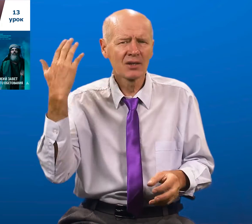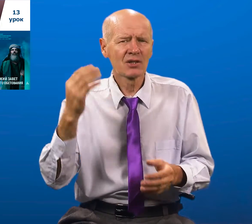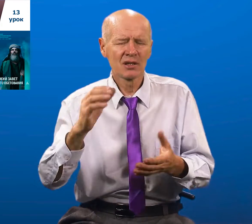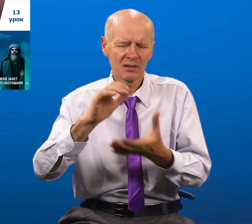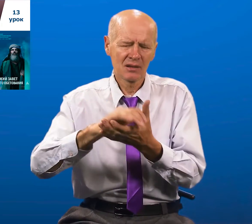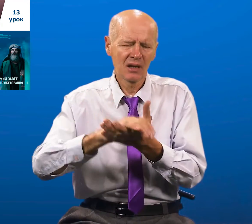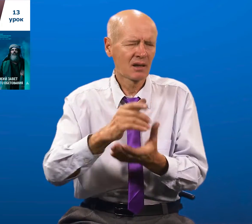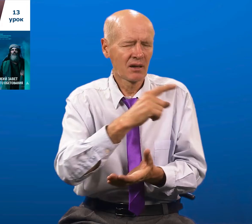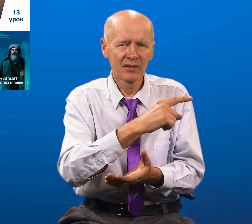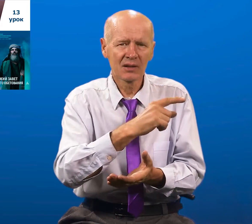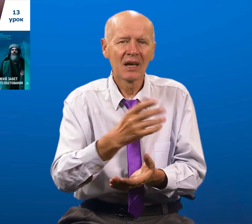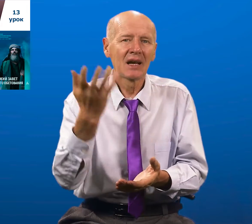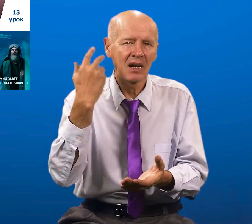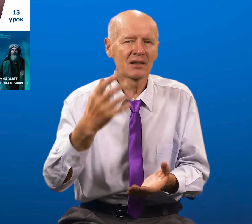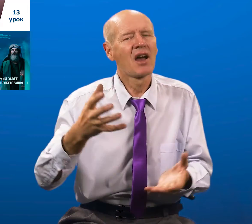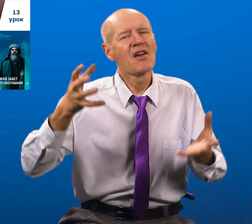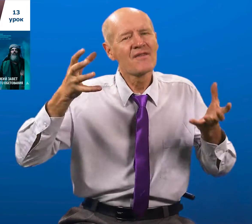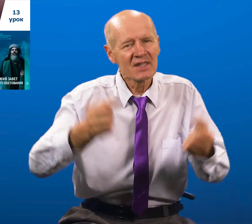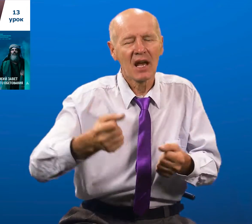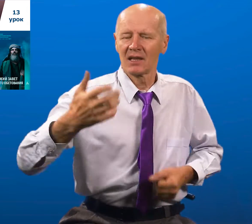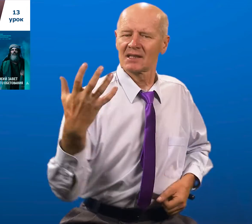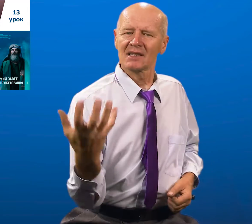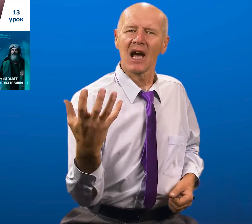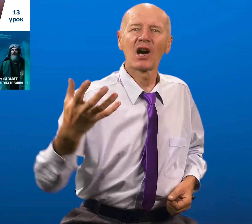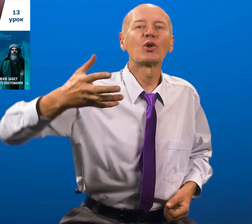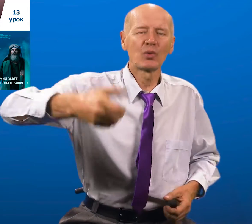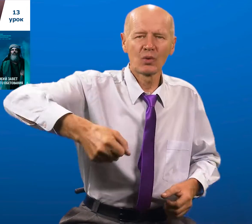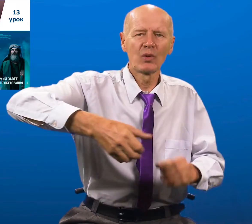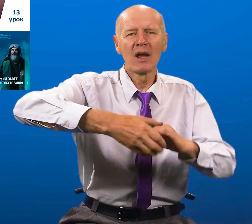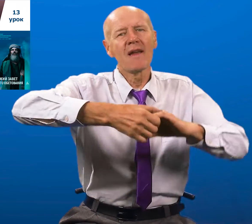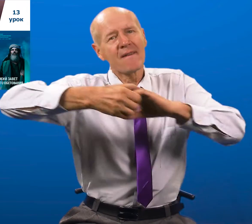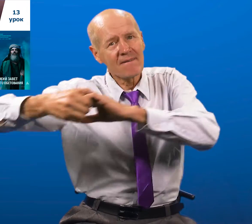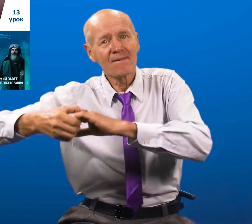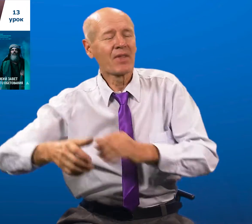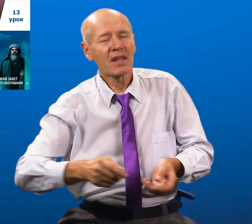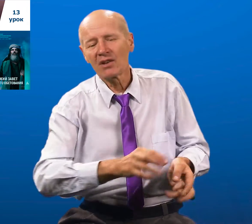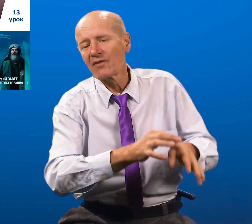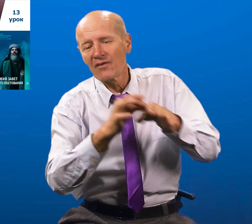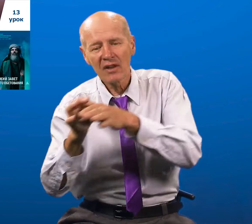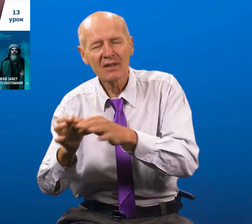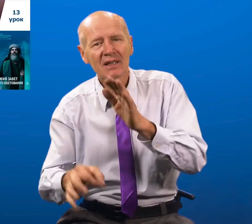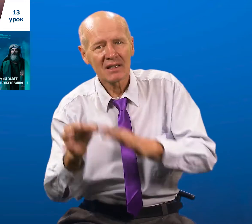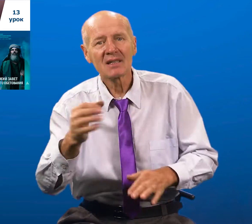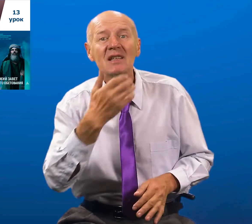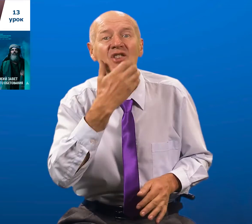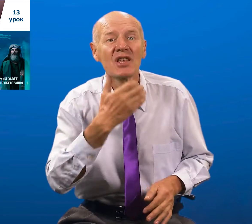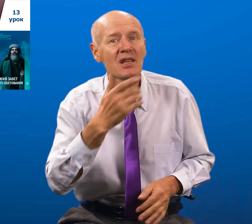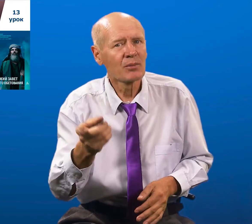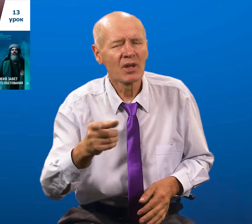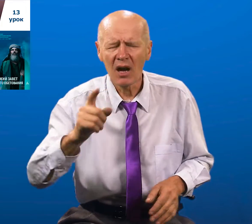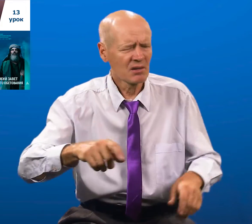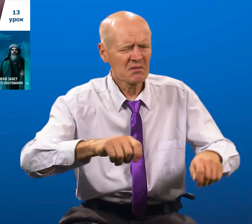отцами их в тот день, когда взял их за руку, чтобы вывести их из земли египетской. Тот завет мой